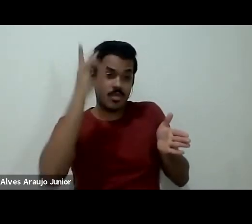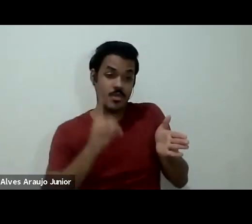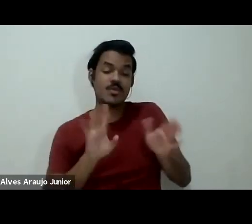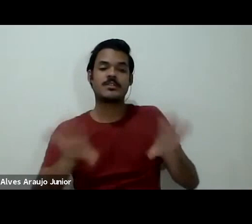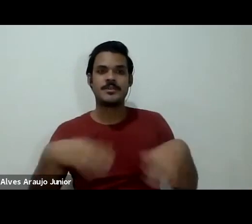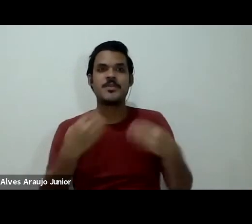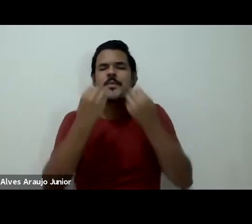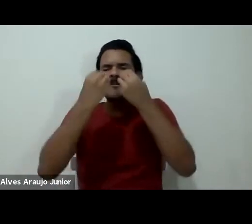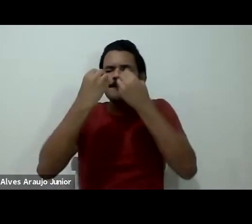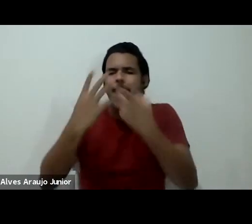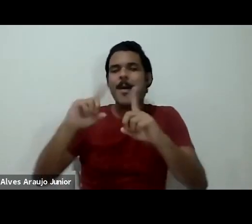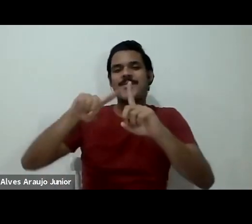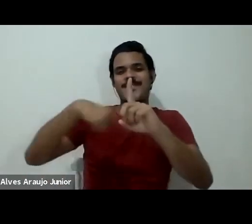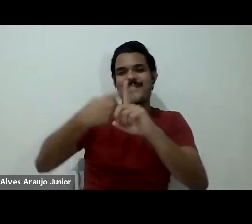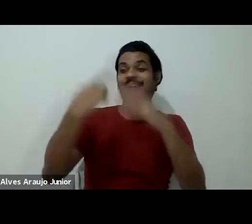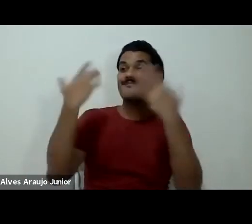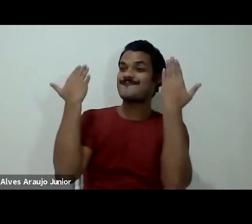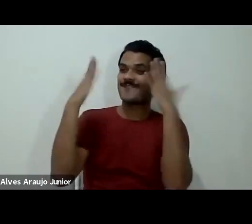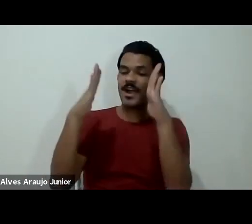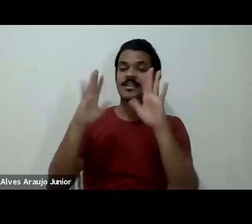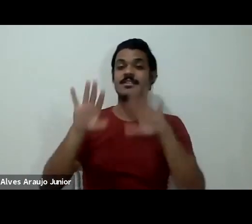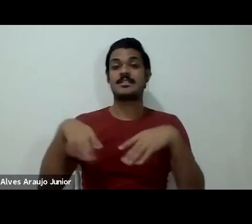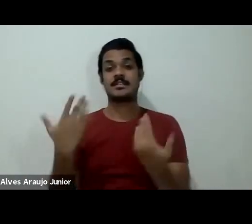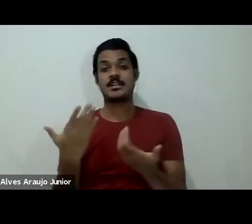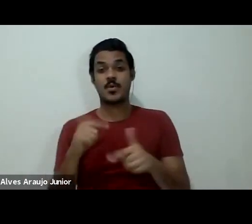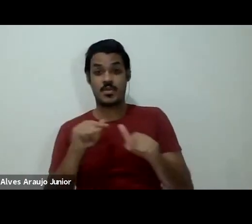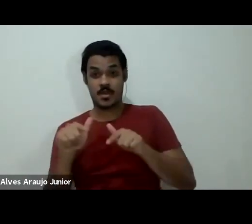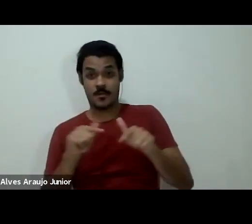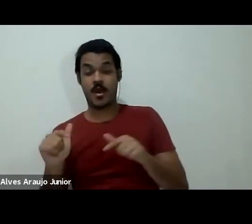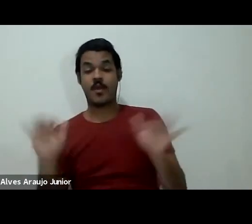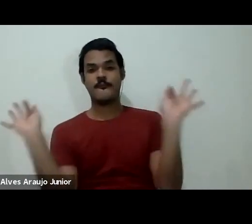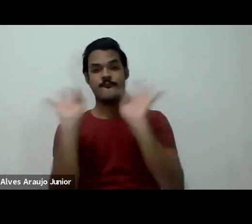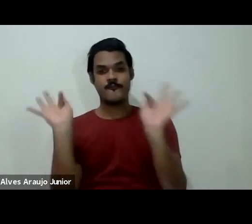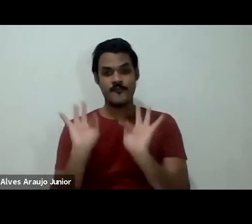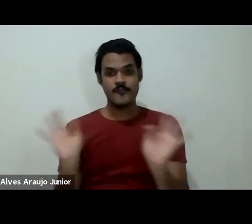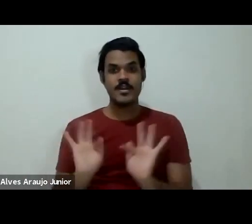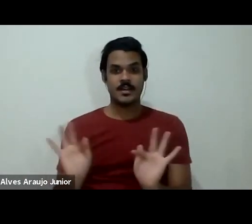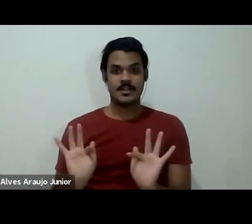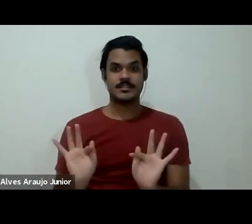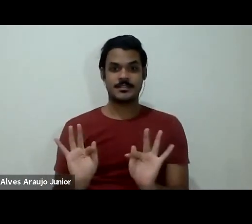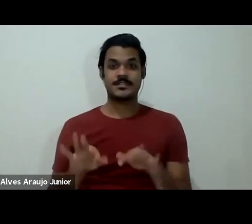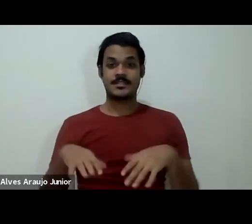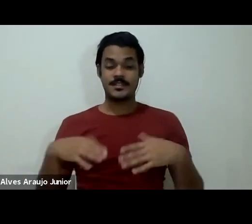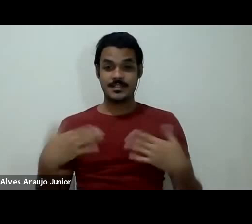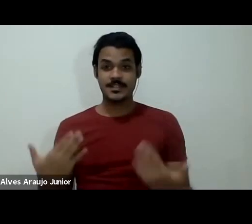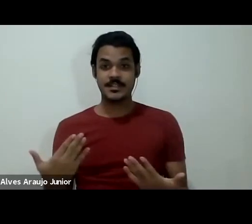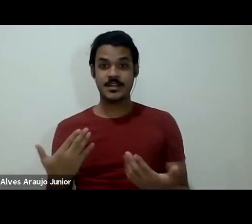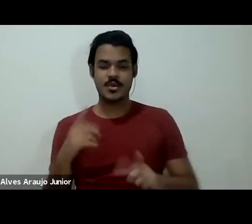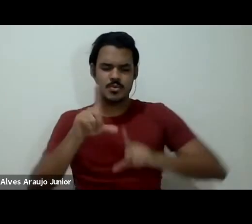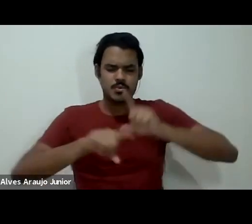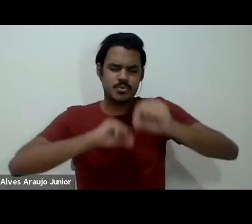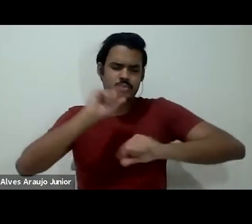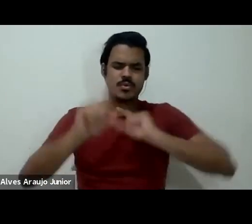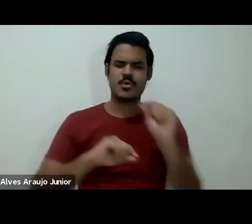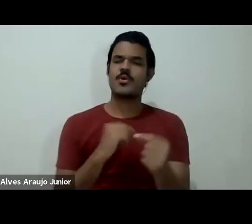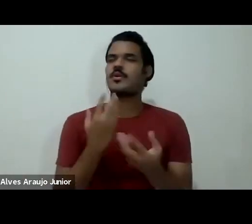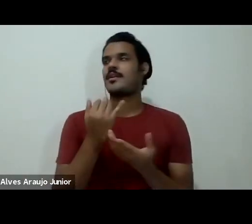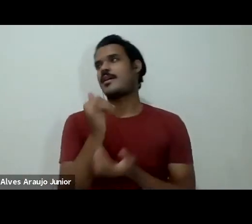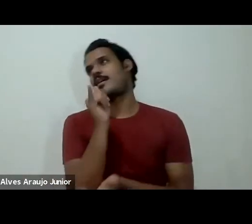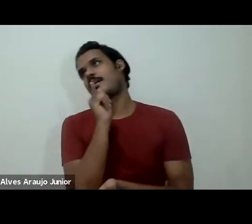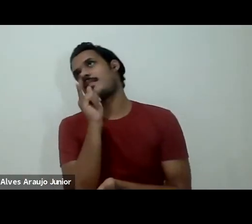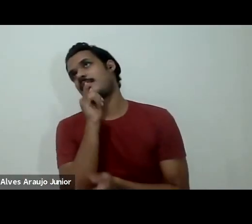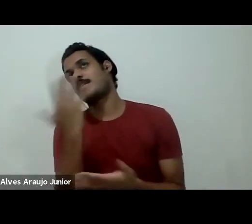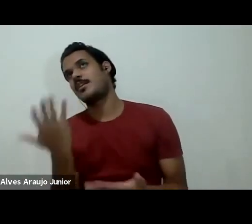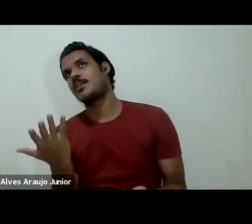positivamente a essa obra, portanto, nos deixa muito feliz saber que essa opção que foi feita como uma maneira, uma forma